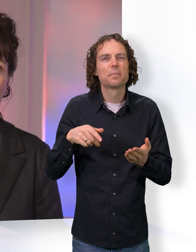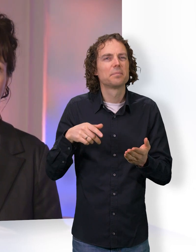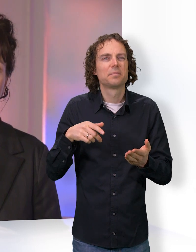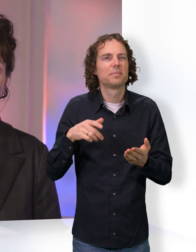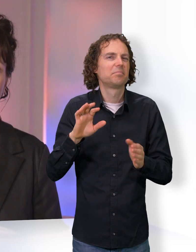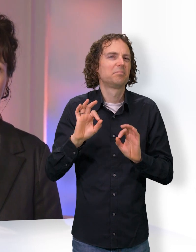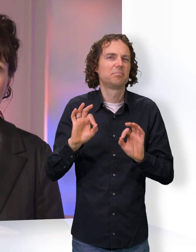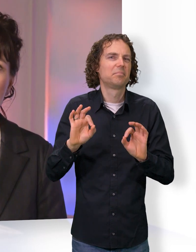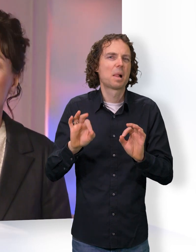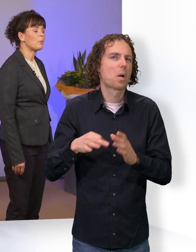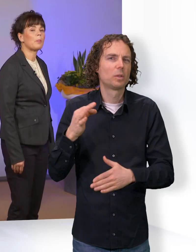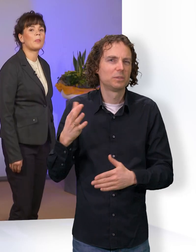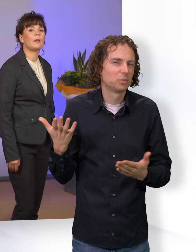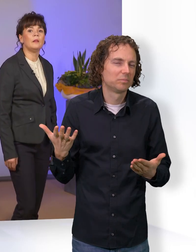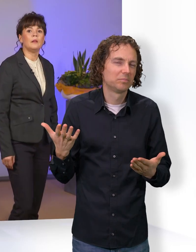zu sein.